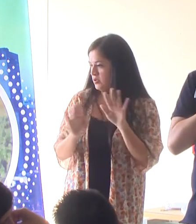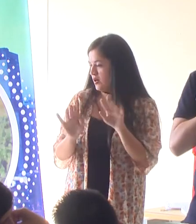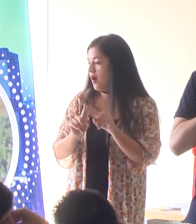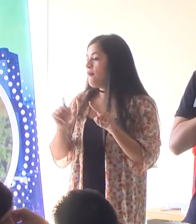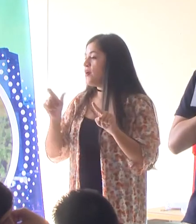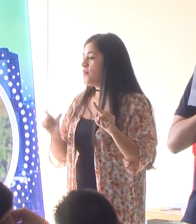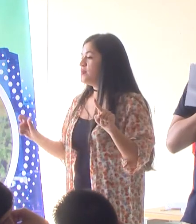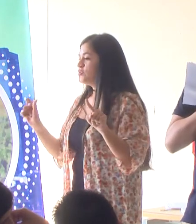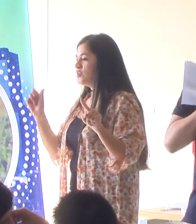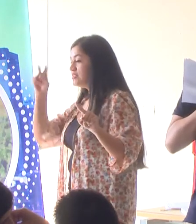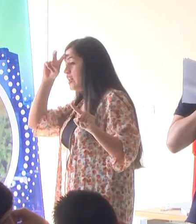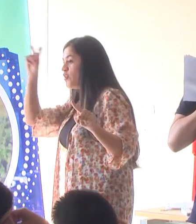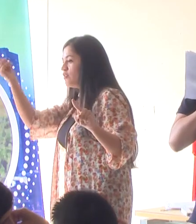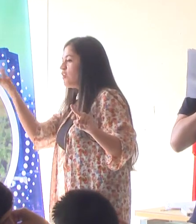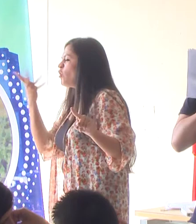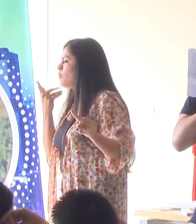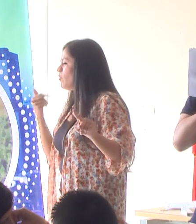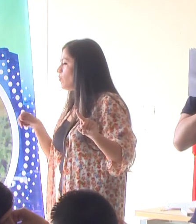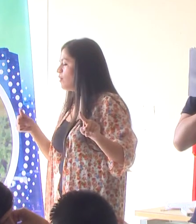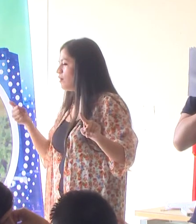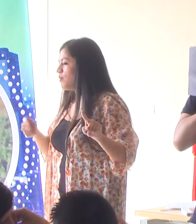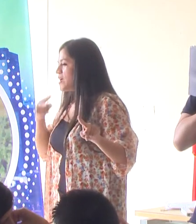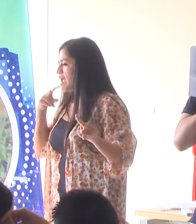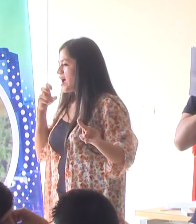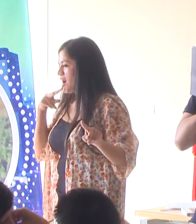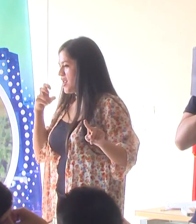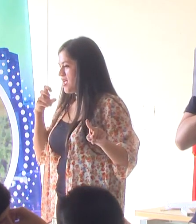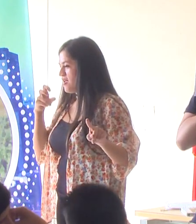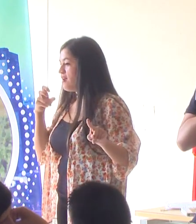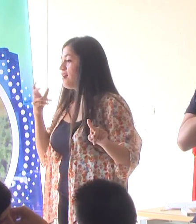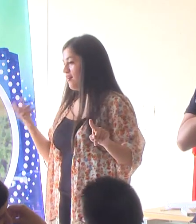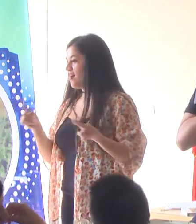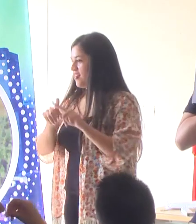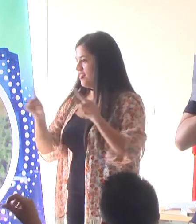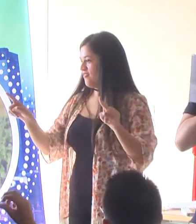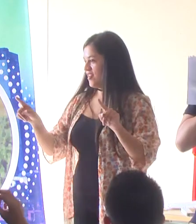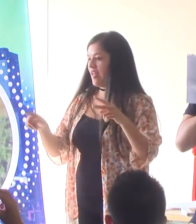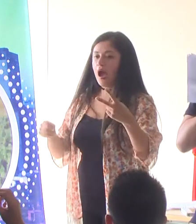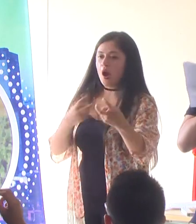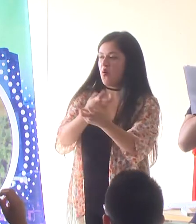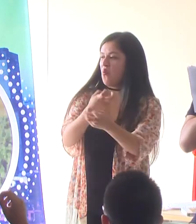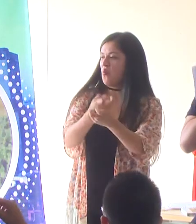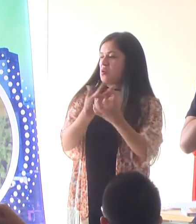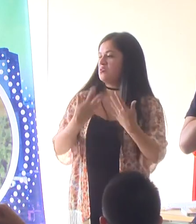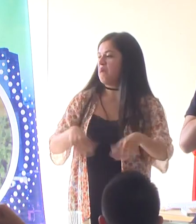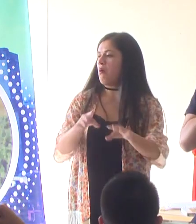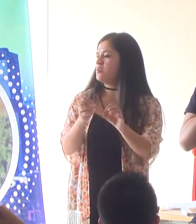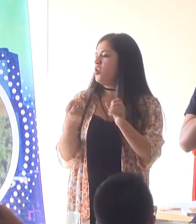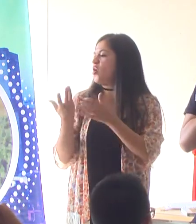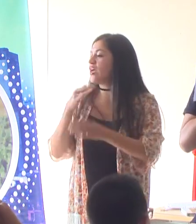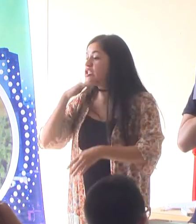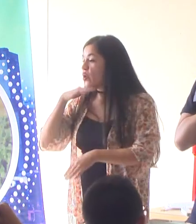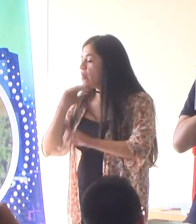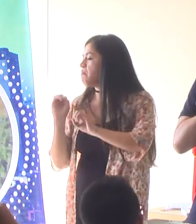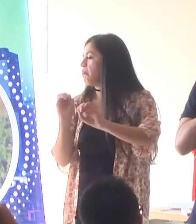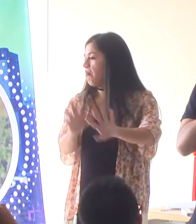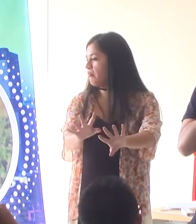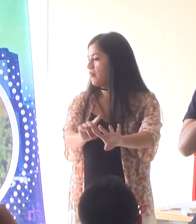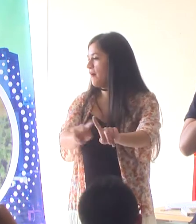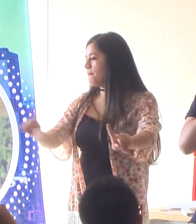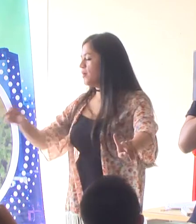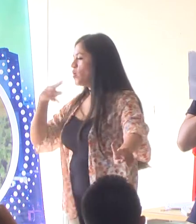comer buena carne o sea que ya entendemos la metáfora del señor alcalde su hacha con su asuma el riesgo